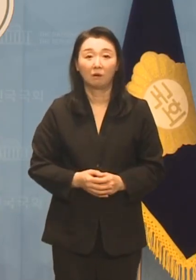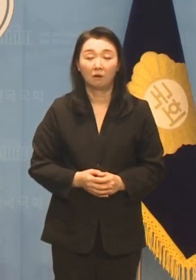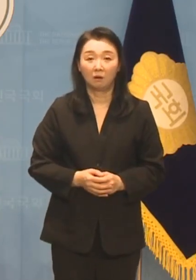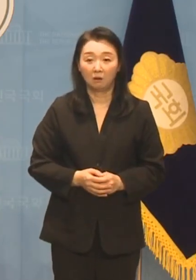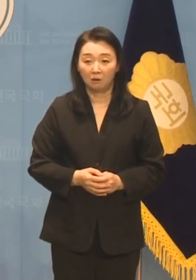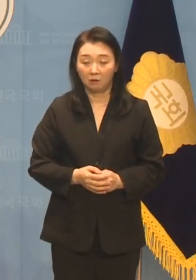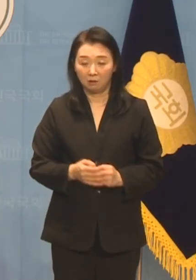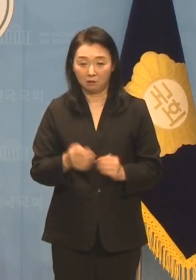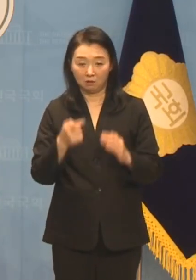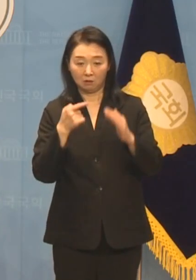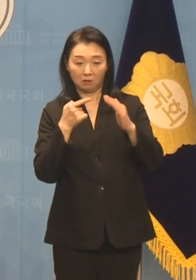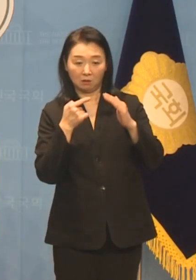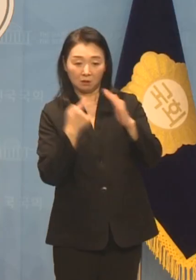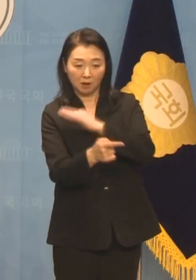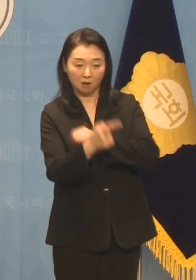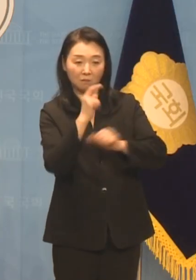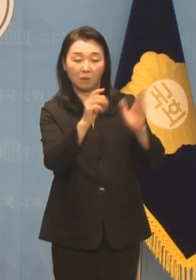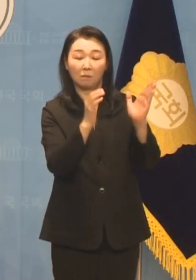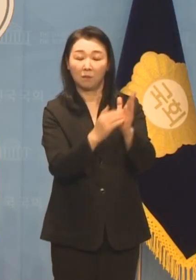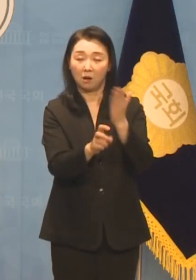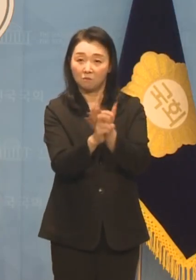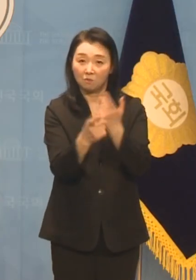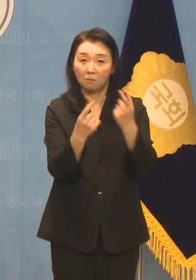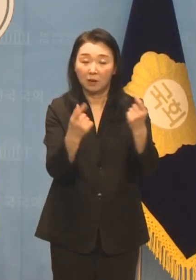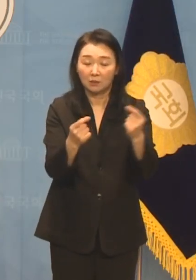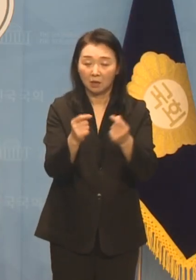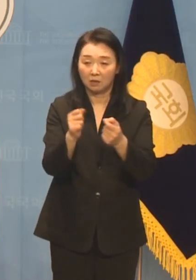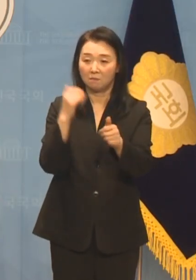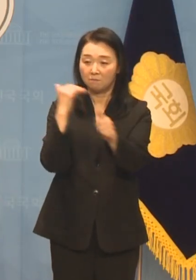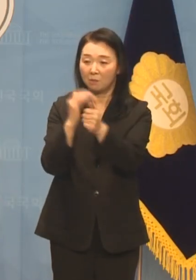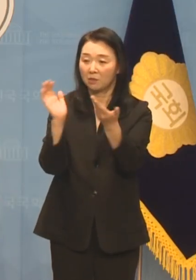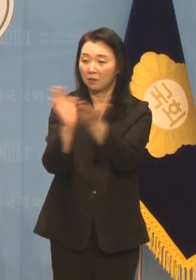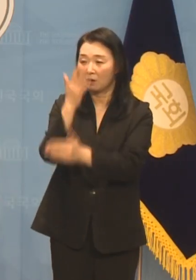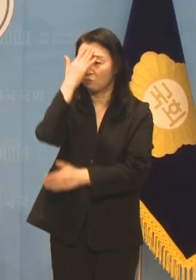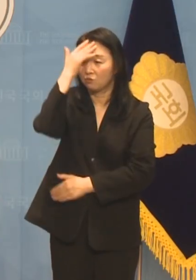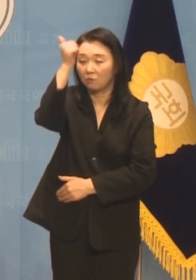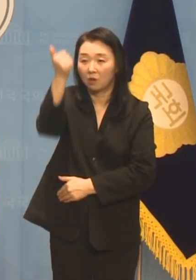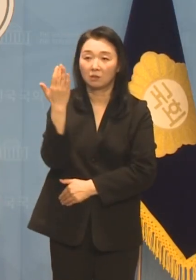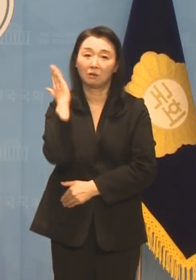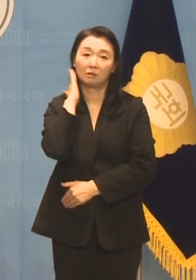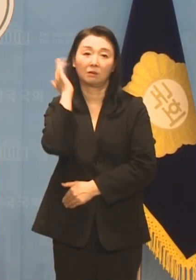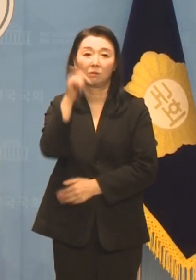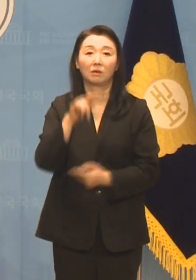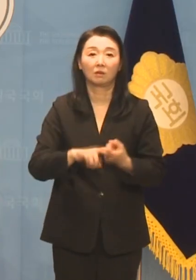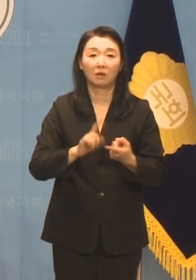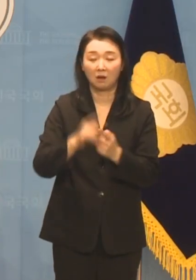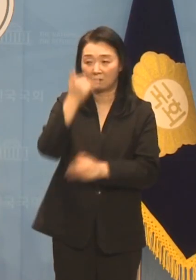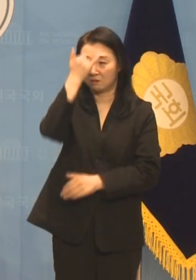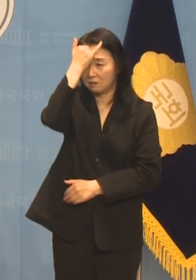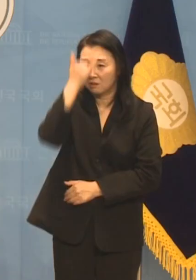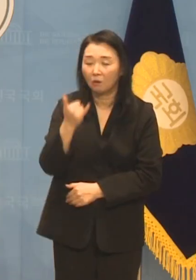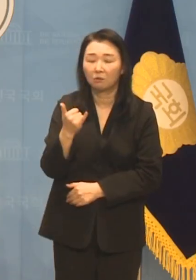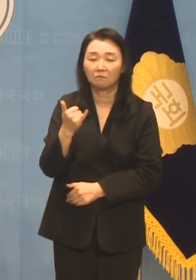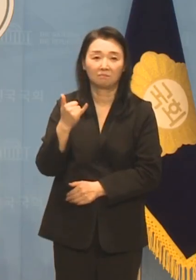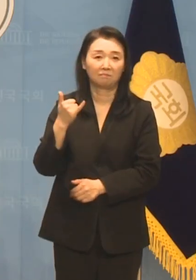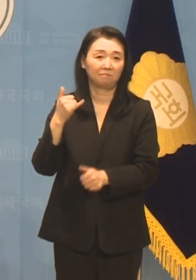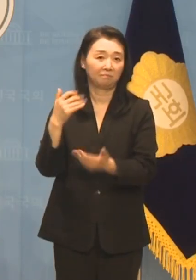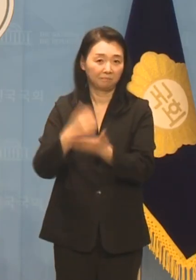선포로 국민과 헌법재판소에 의해 파면된 내란 우두머리 윤석열은 전직 대통령에 대한 애우가